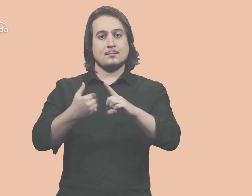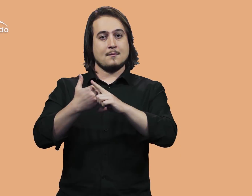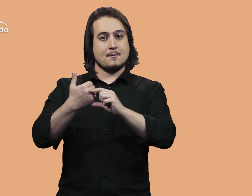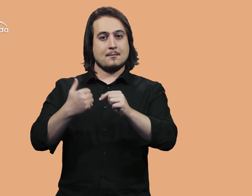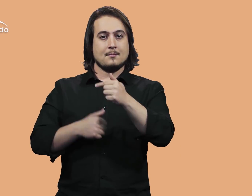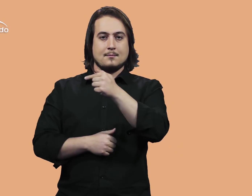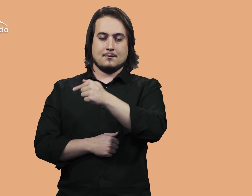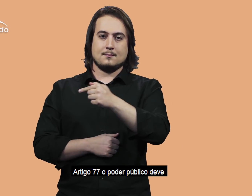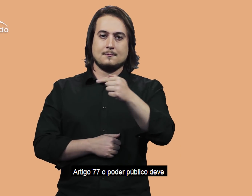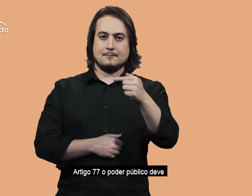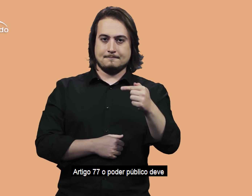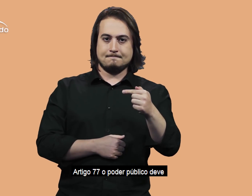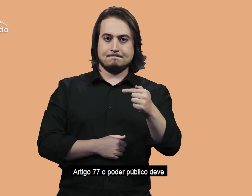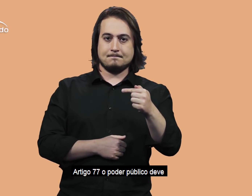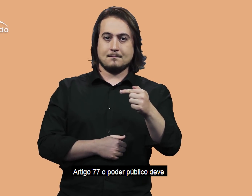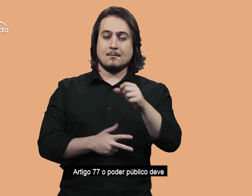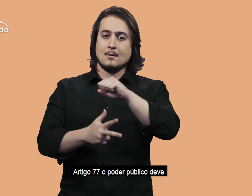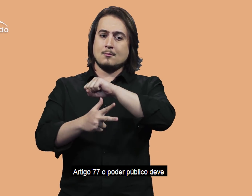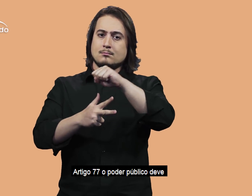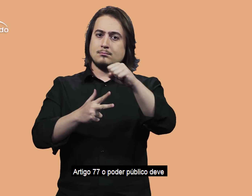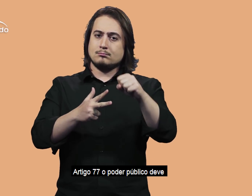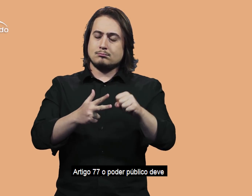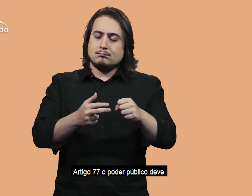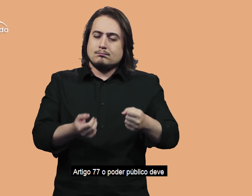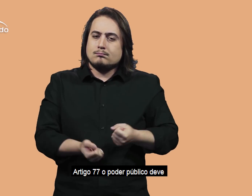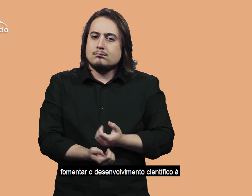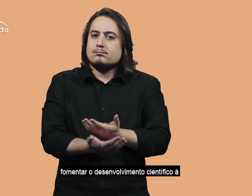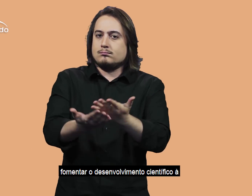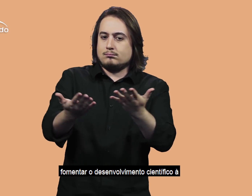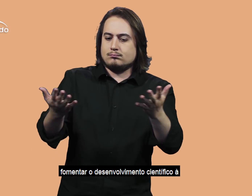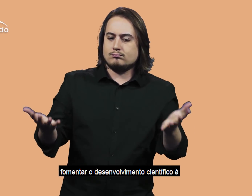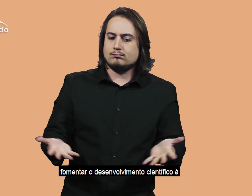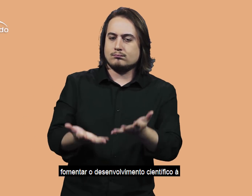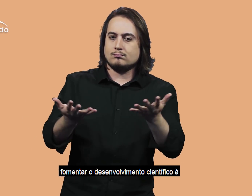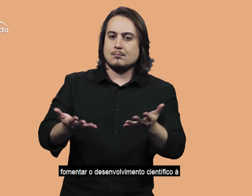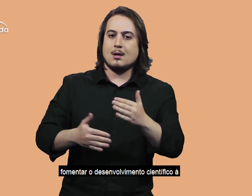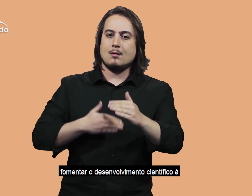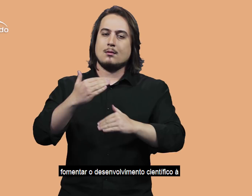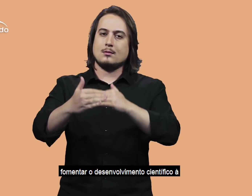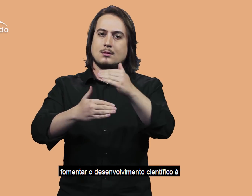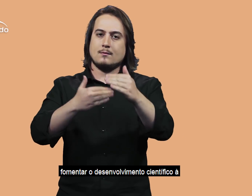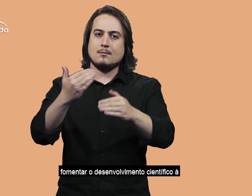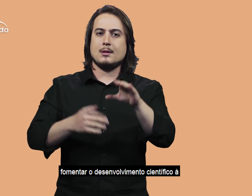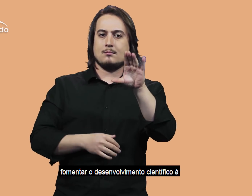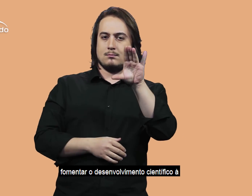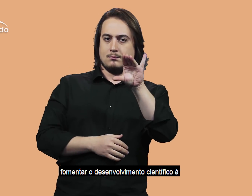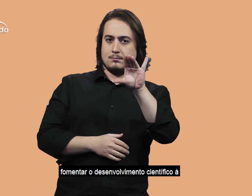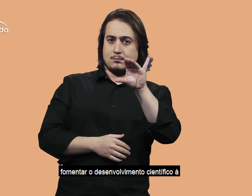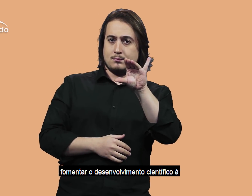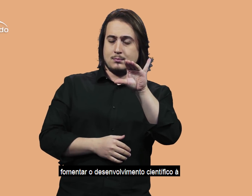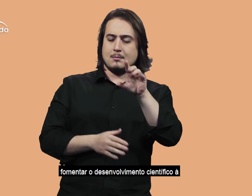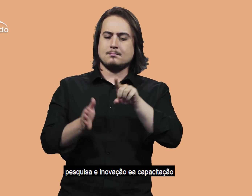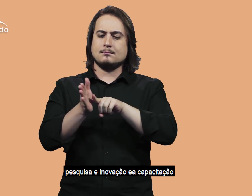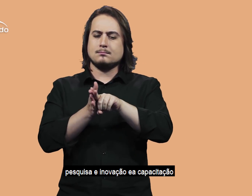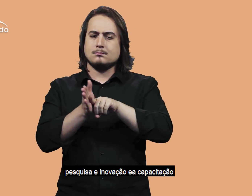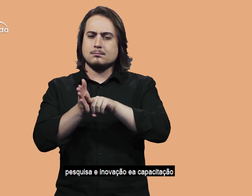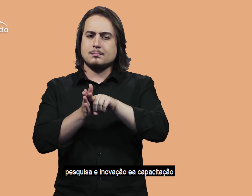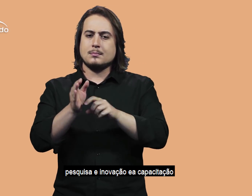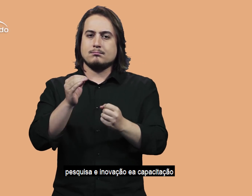o artigo 77 o poder público deve fomentar o desenvolvimento científico à pesquisa e inovação